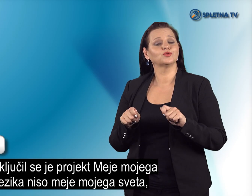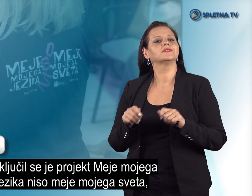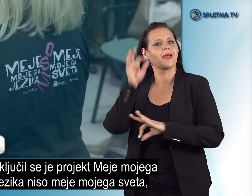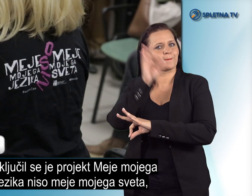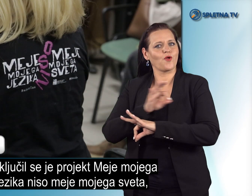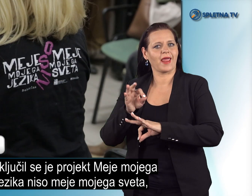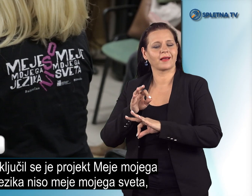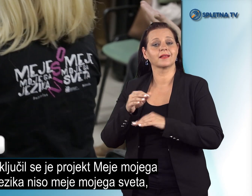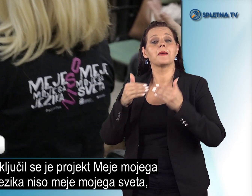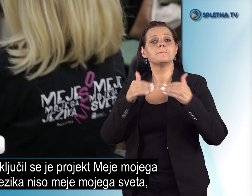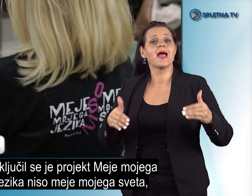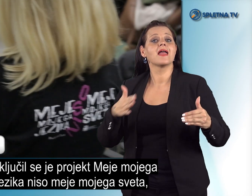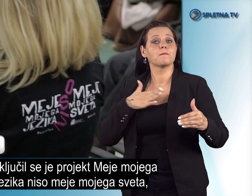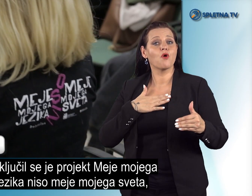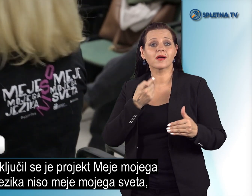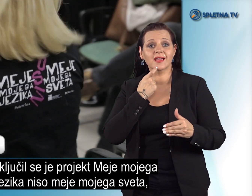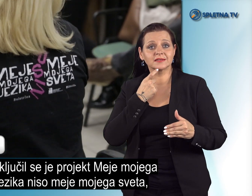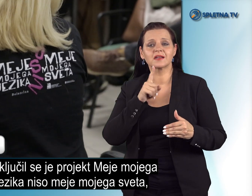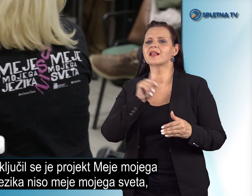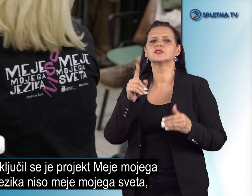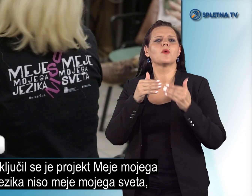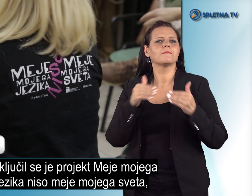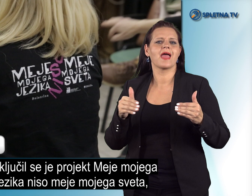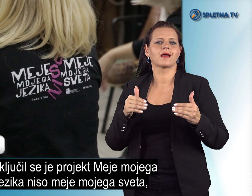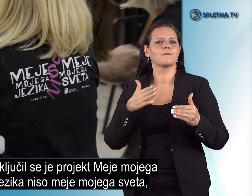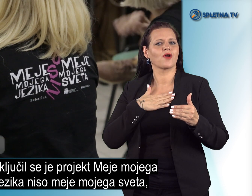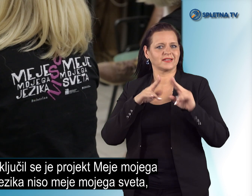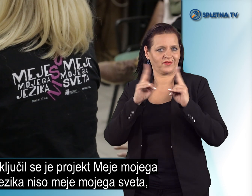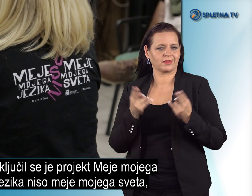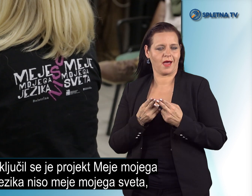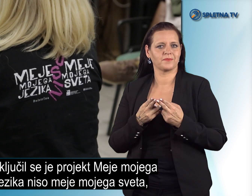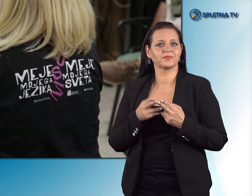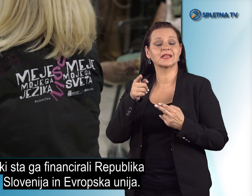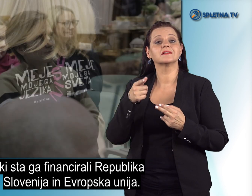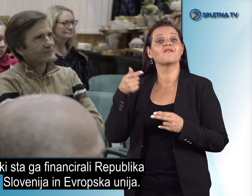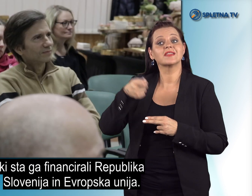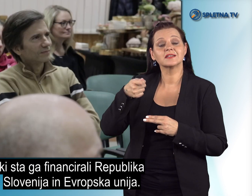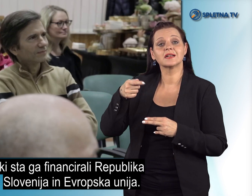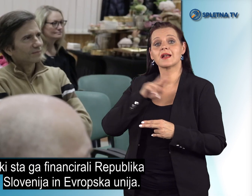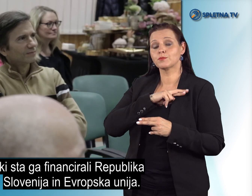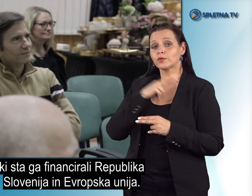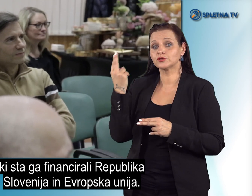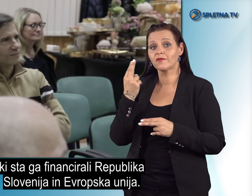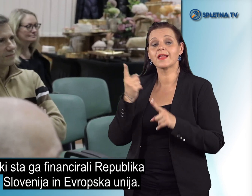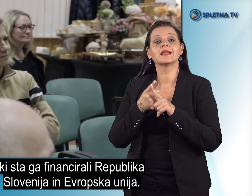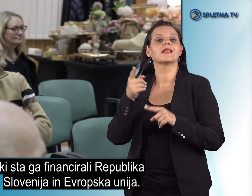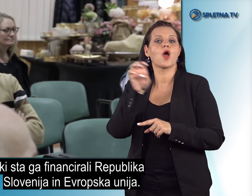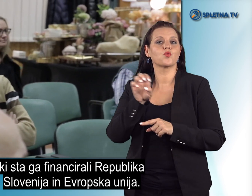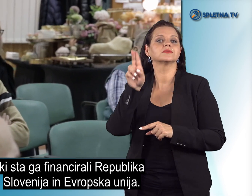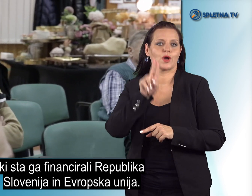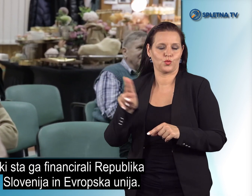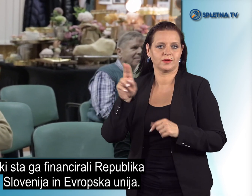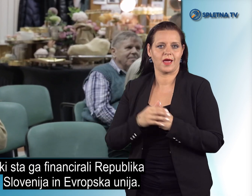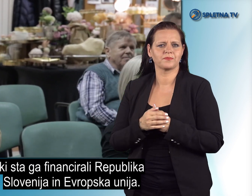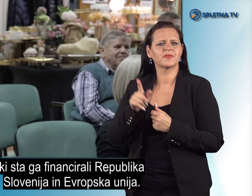Zaključil se je projekt Meje mojega jezika niso meje mojega sveta, ki sta ga financirali Republika Slovenija in Evropska